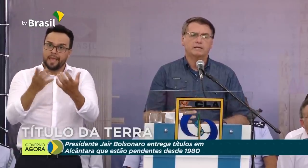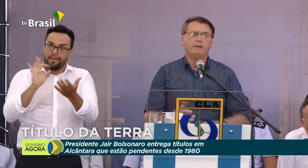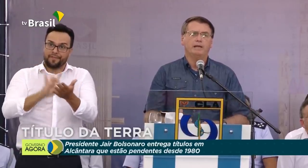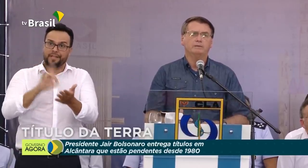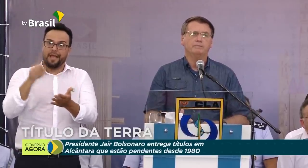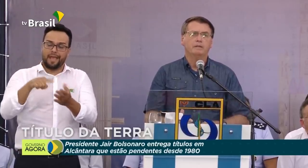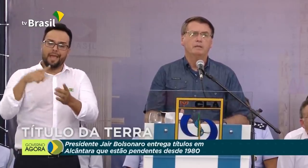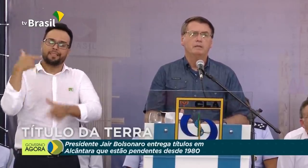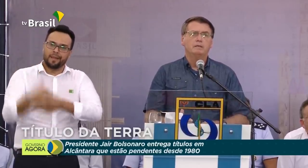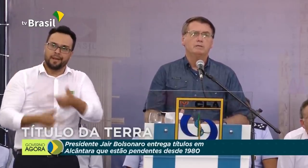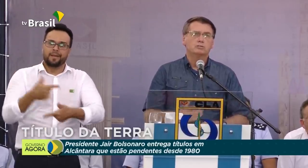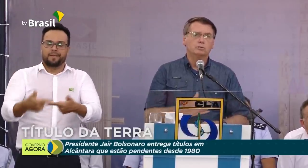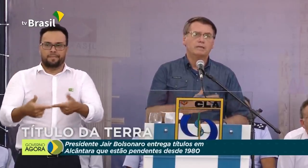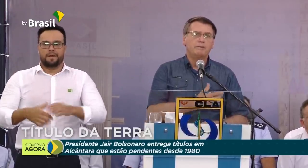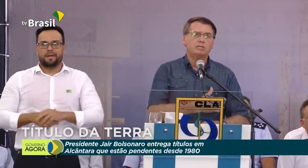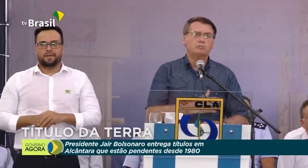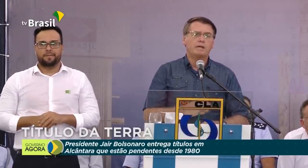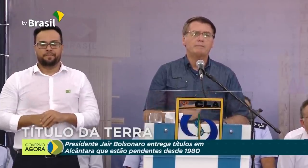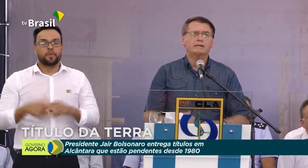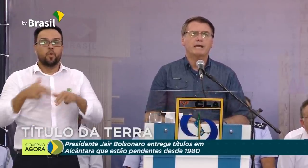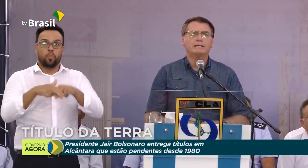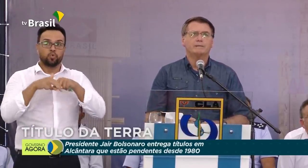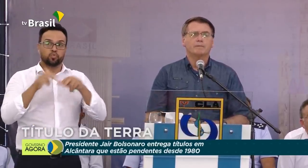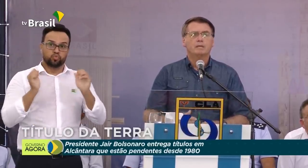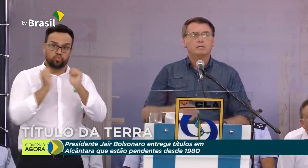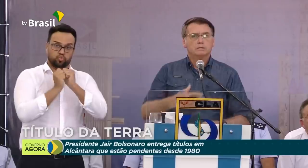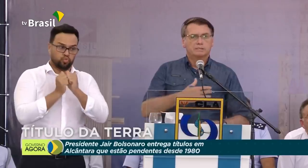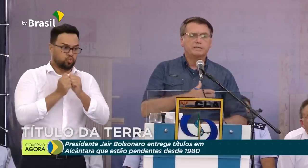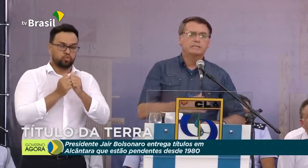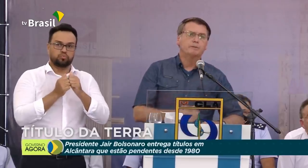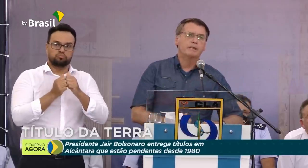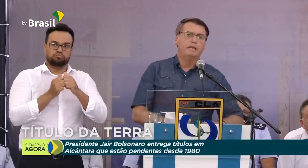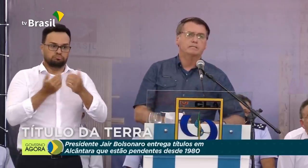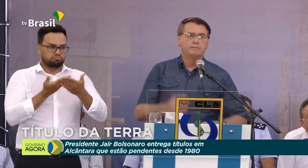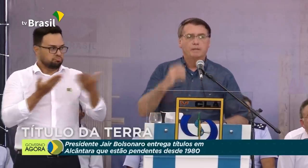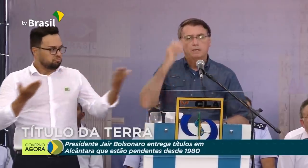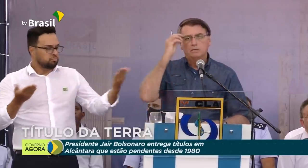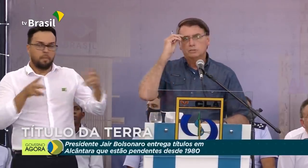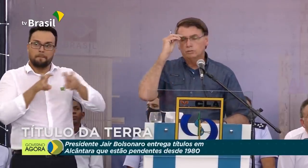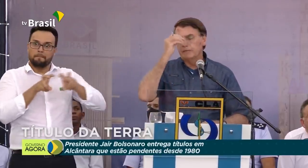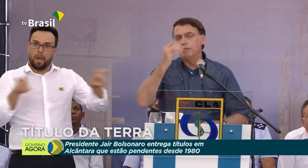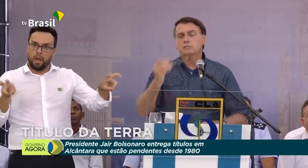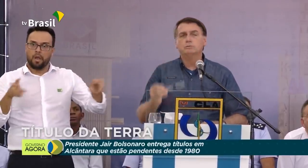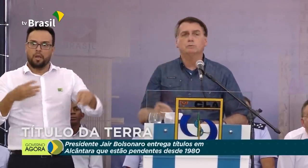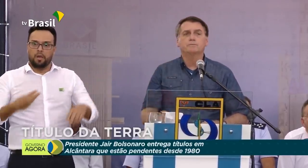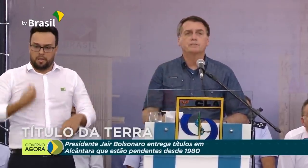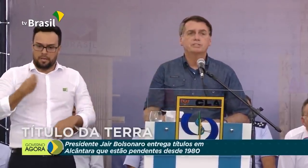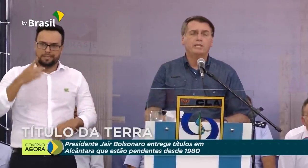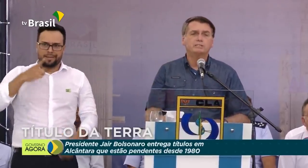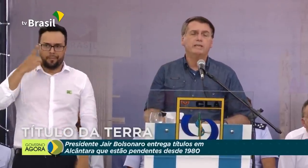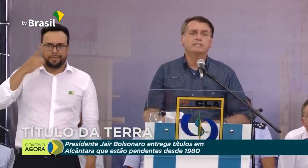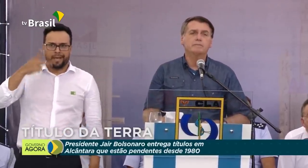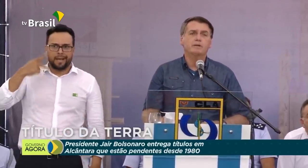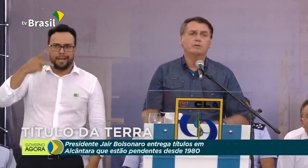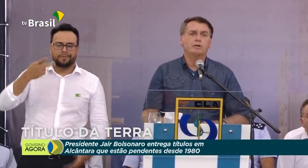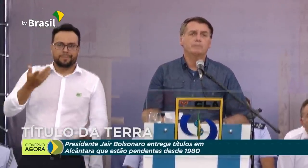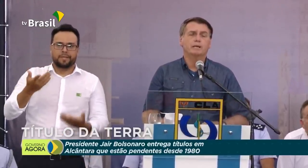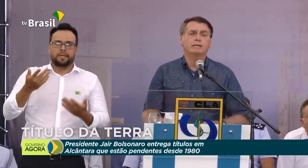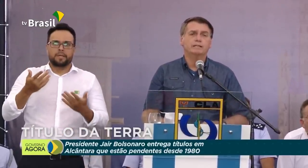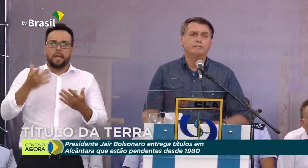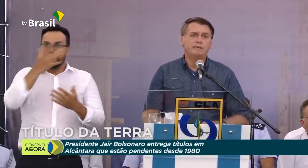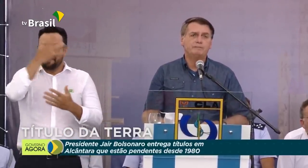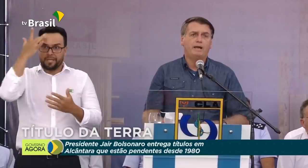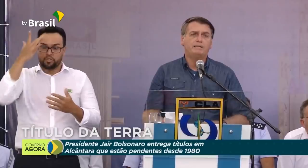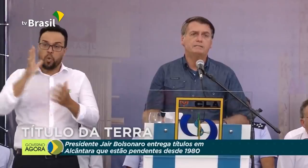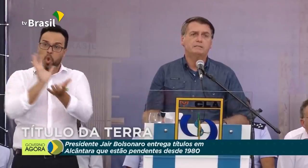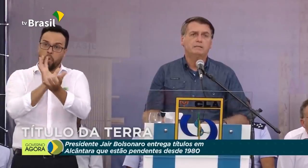é trabalho. E juntamente com essa bancada, que está aqui presente, juntamente com gente da equipe econômica,